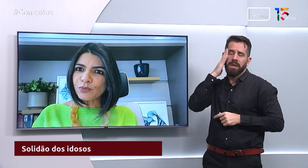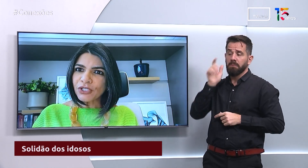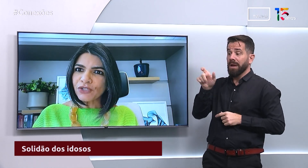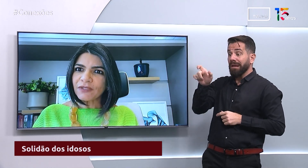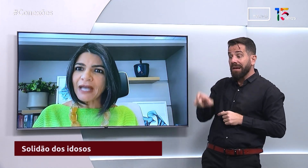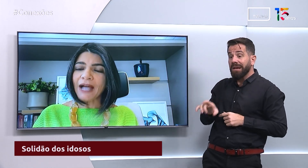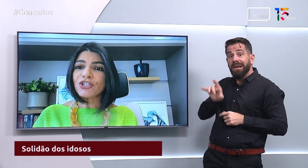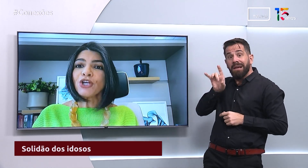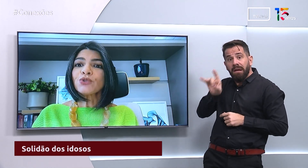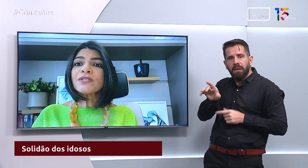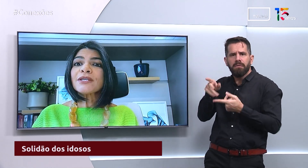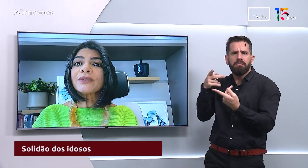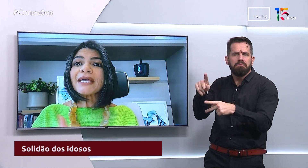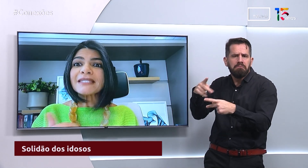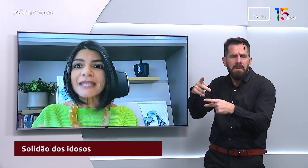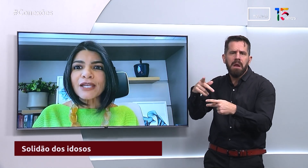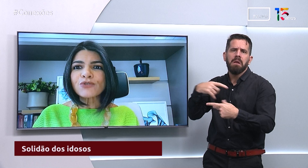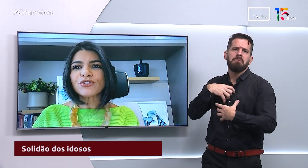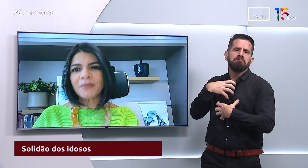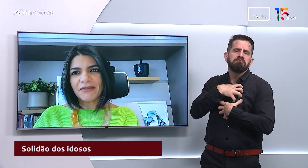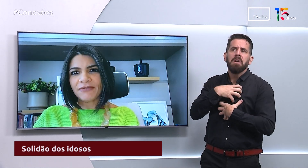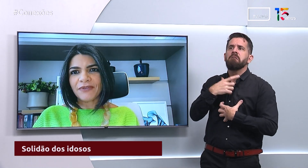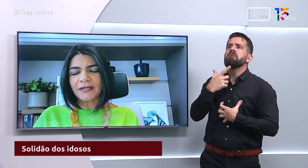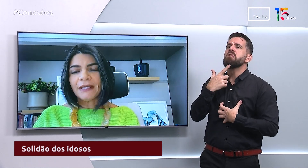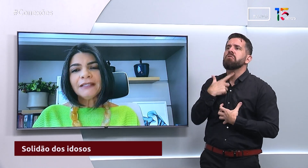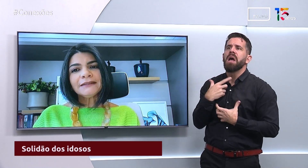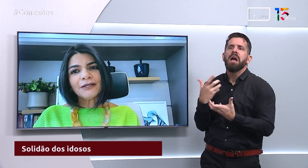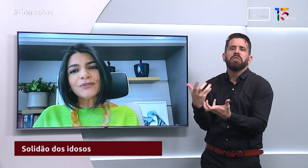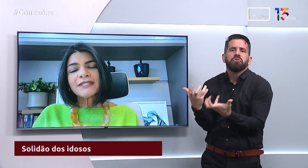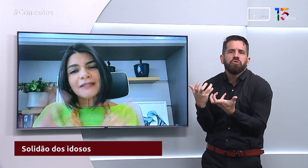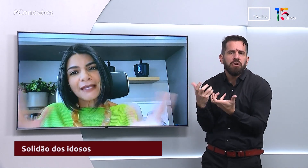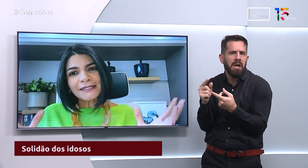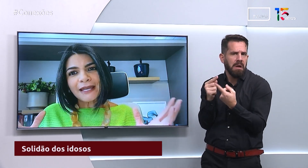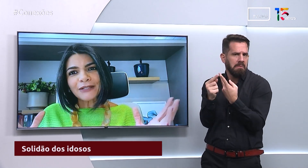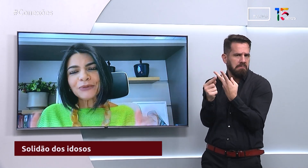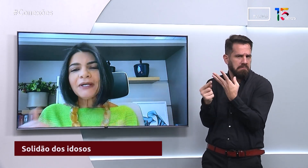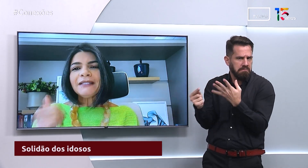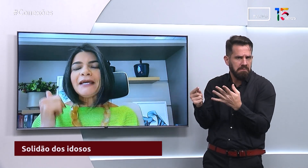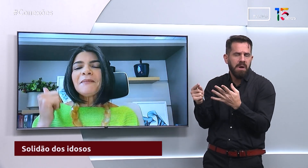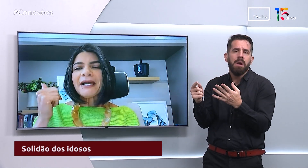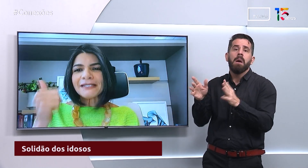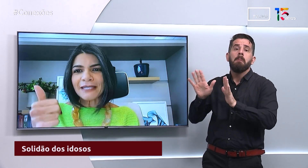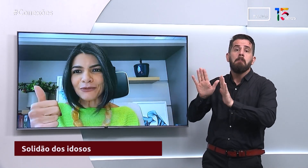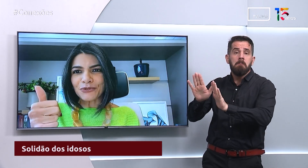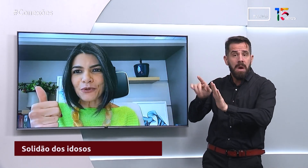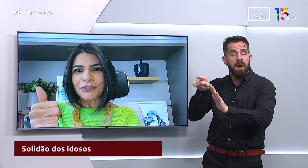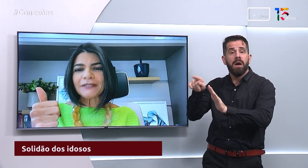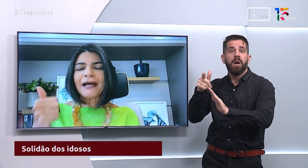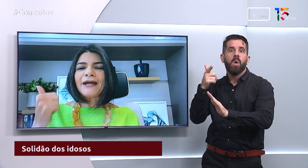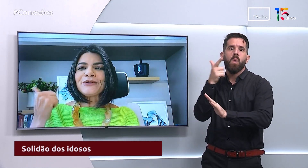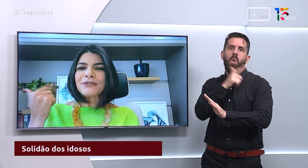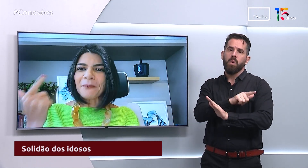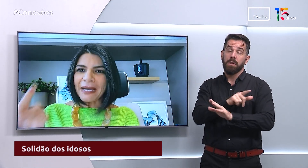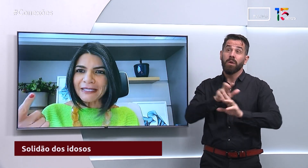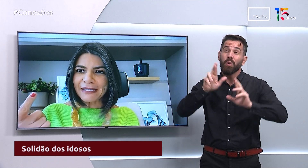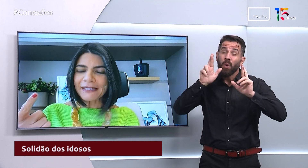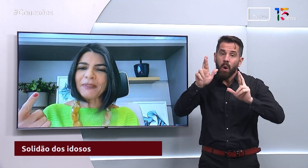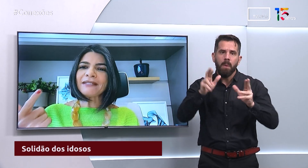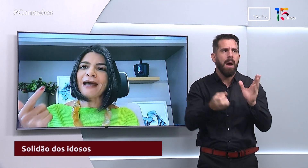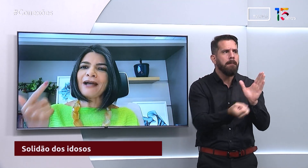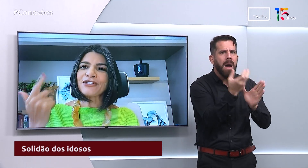sua subjetividade, do seu desejo de bem viver. Então, se der certo, né, mais centros comunitários,